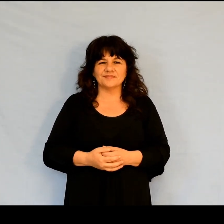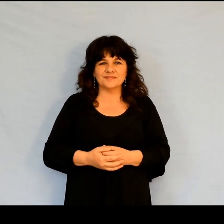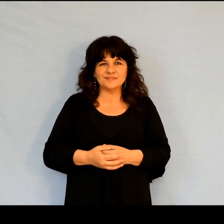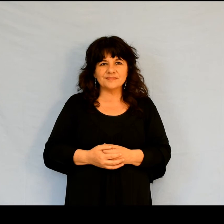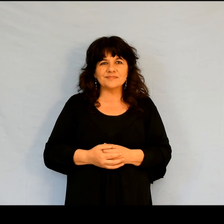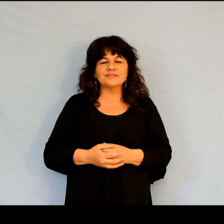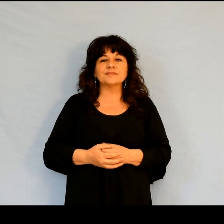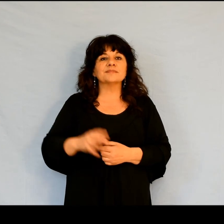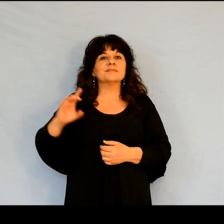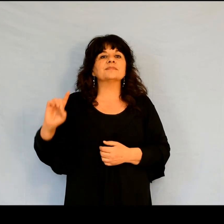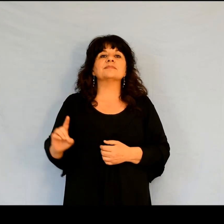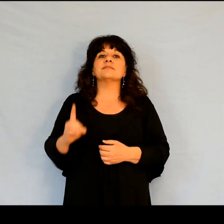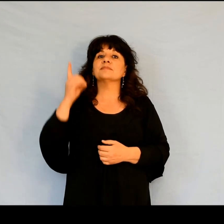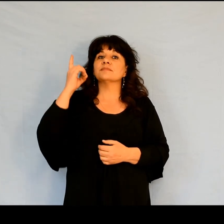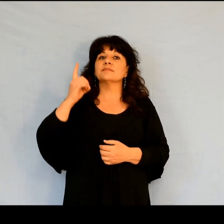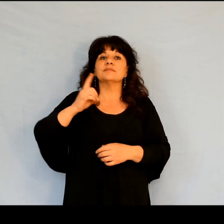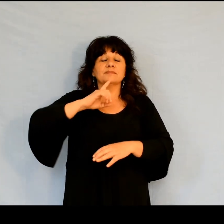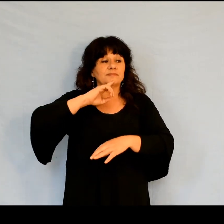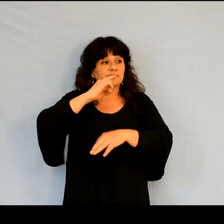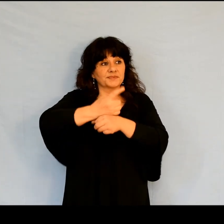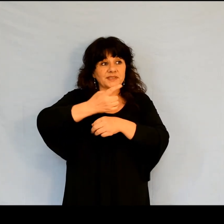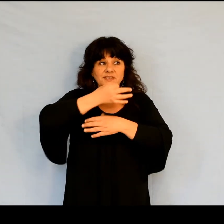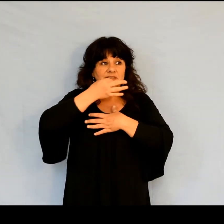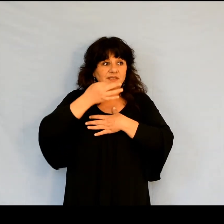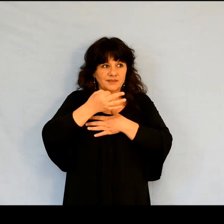Dieu dit, faisons l'homme à notre image,